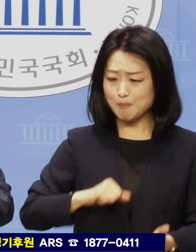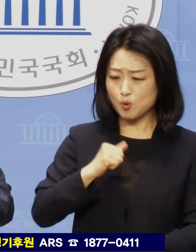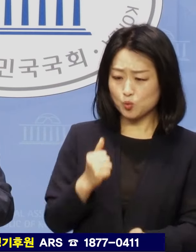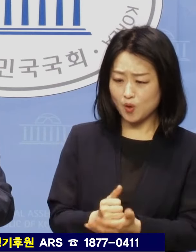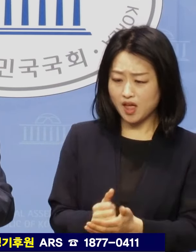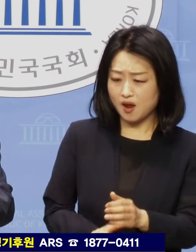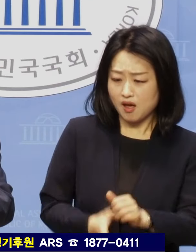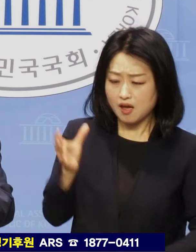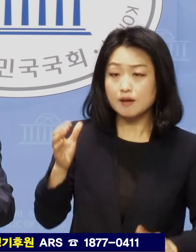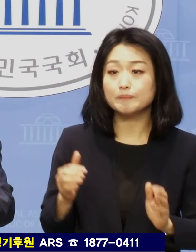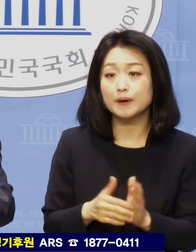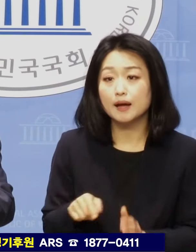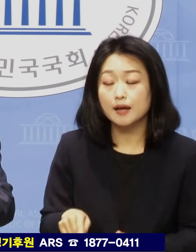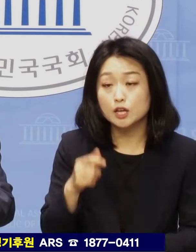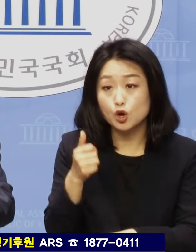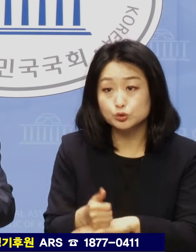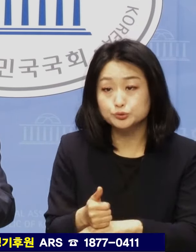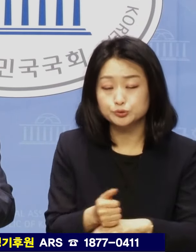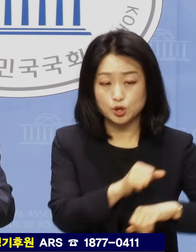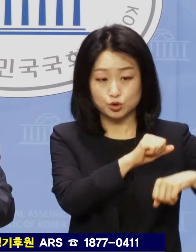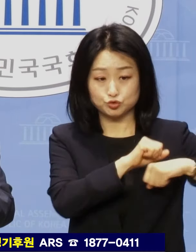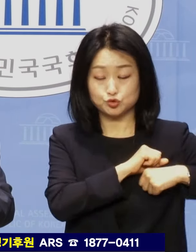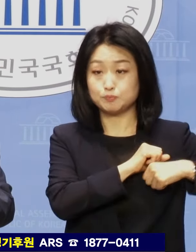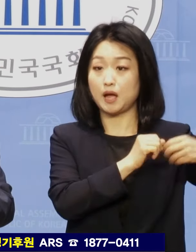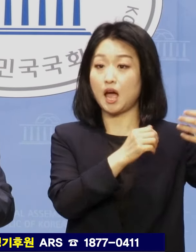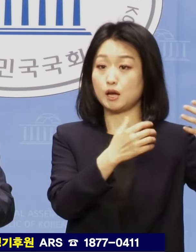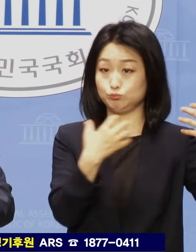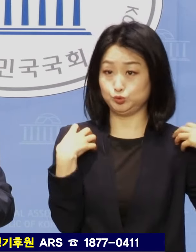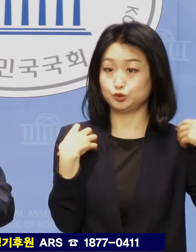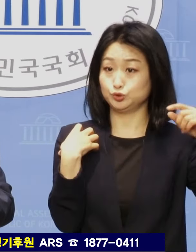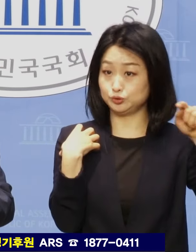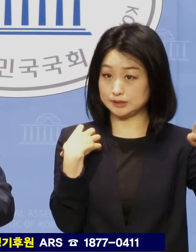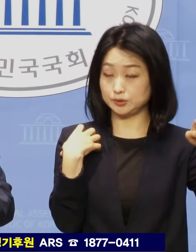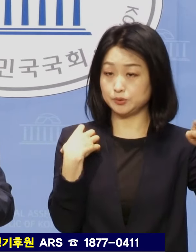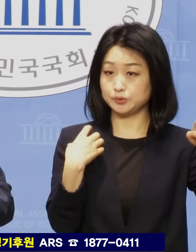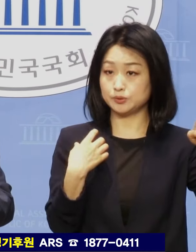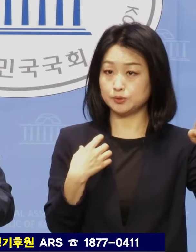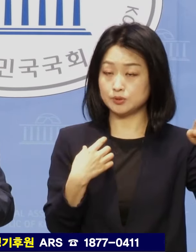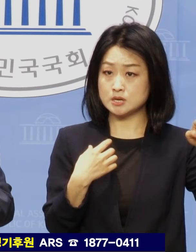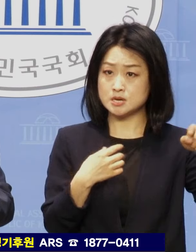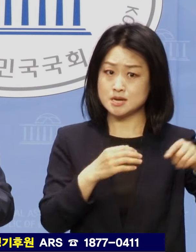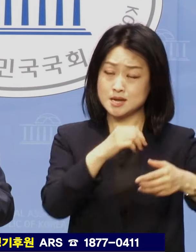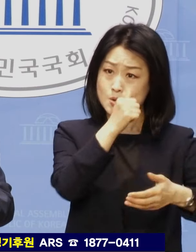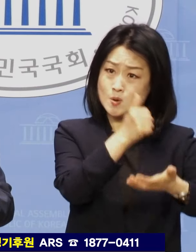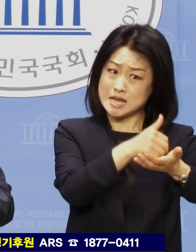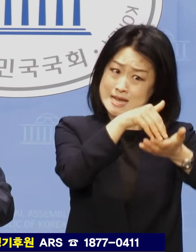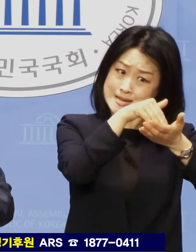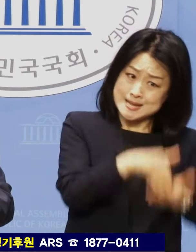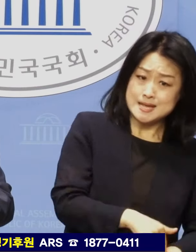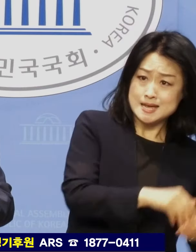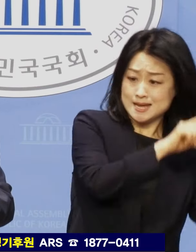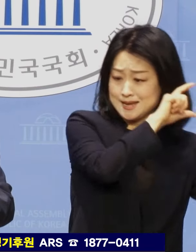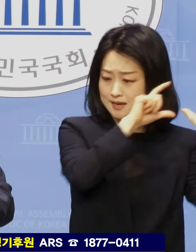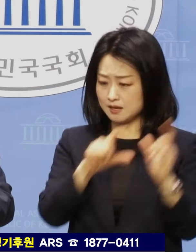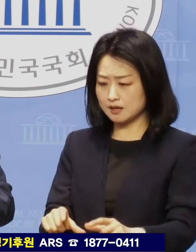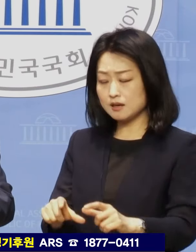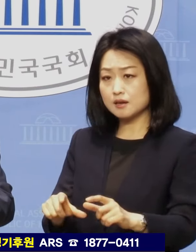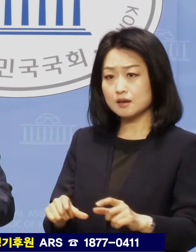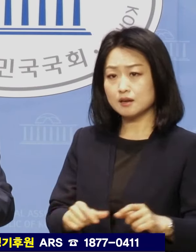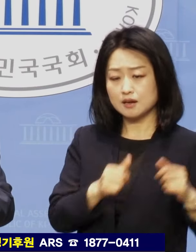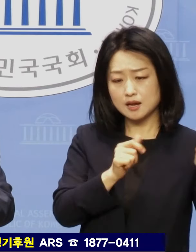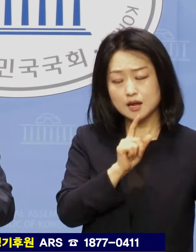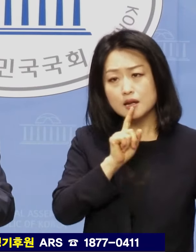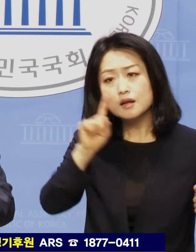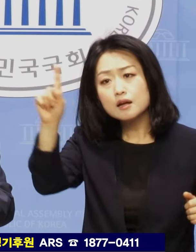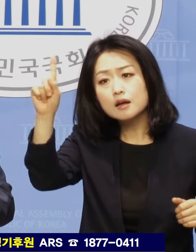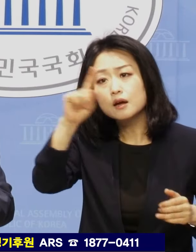늘어놓았습니다 결국 국방부가 이런 관행을 깨고 어마무시한 집단항명 수계로 입건한